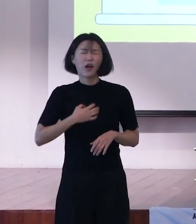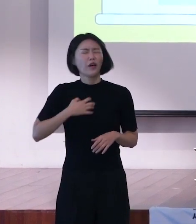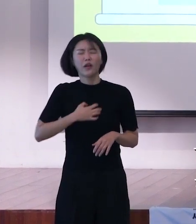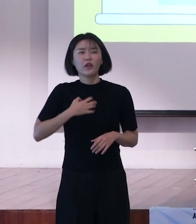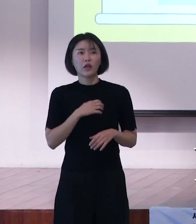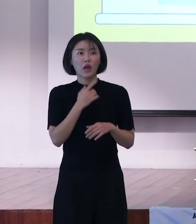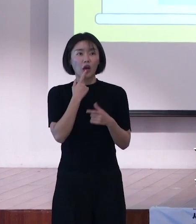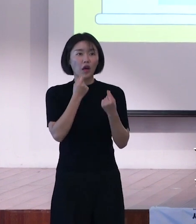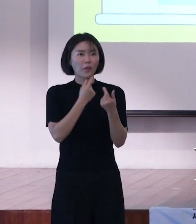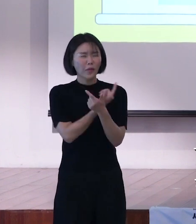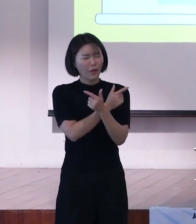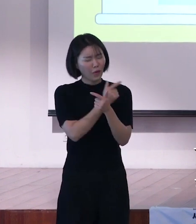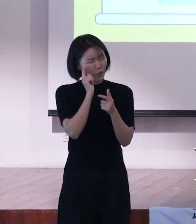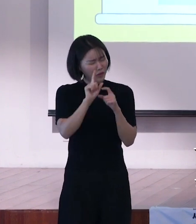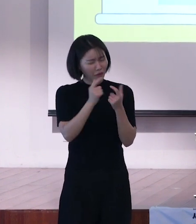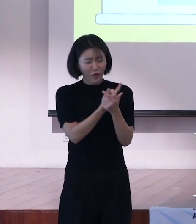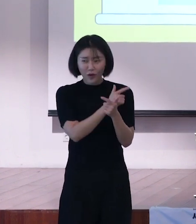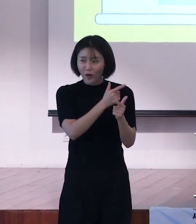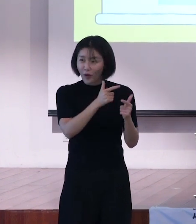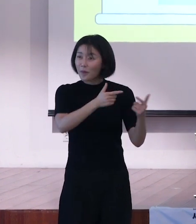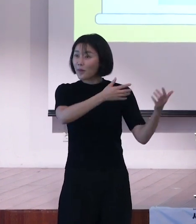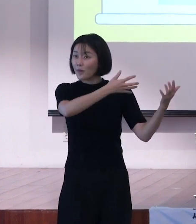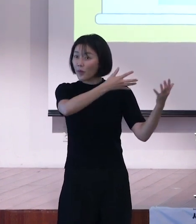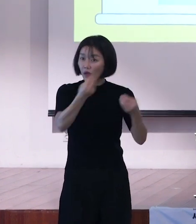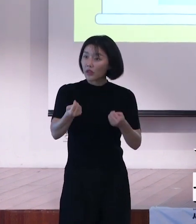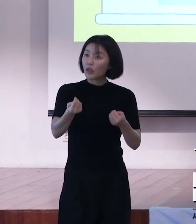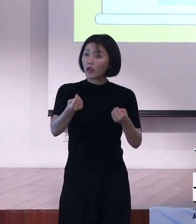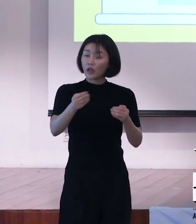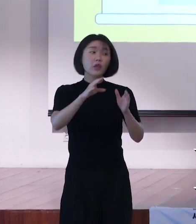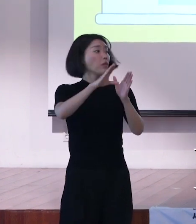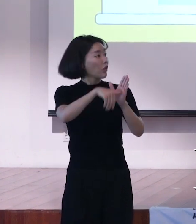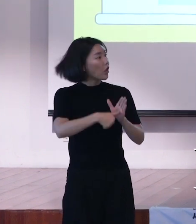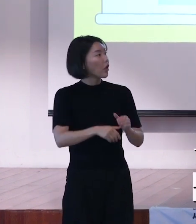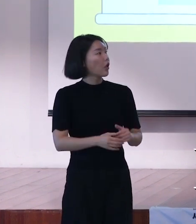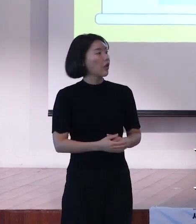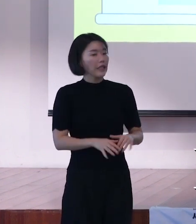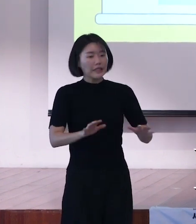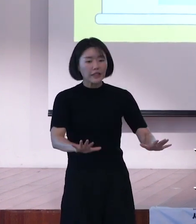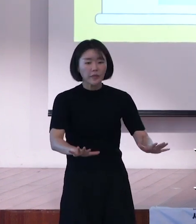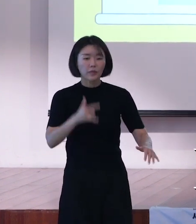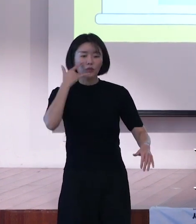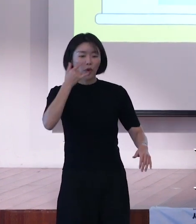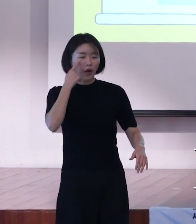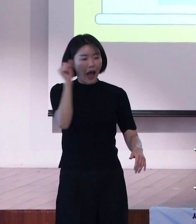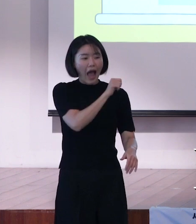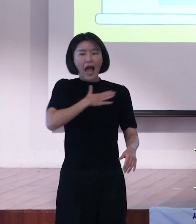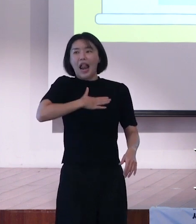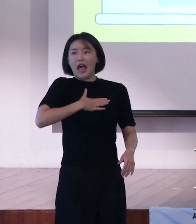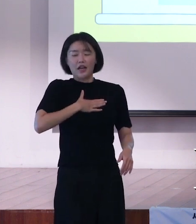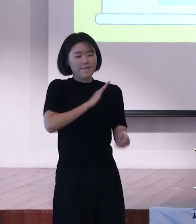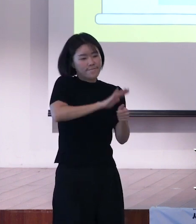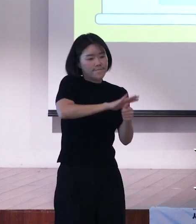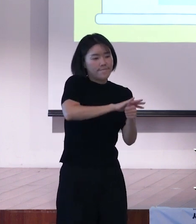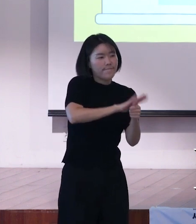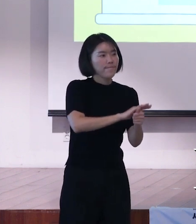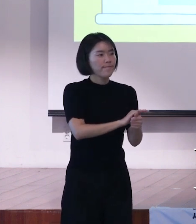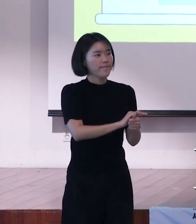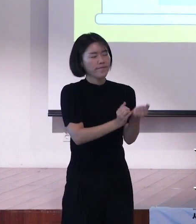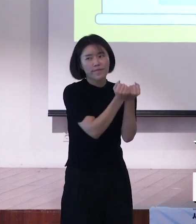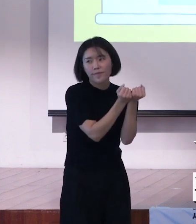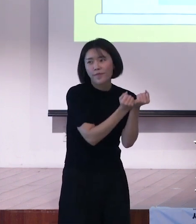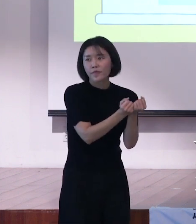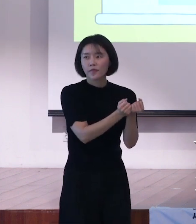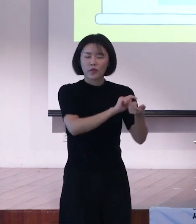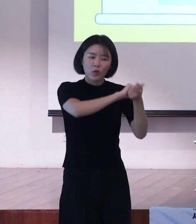정말 많은 고민을 가지고 있는 아이들을 정말 이 힘들 때 위로해주고 격려해주고 지지해줄 수 있는